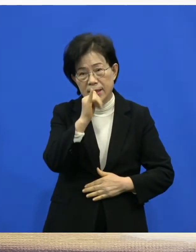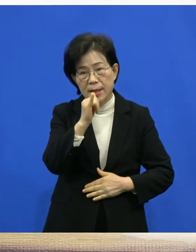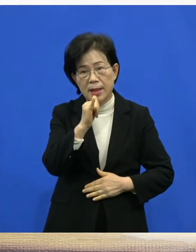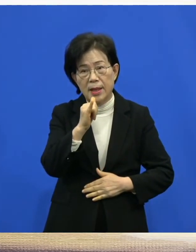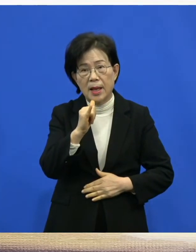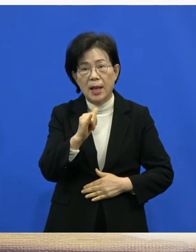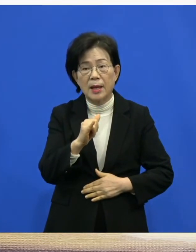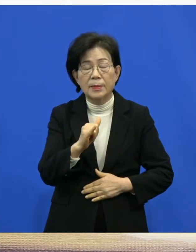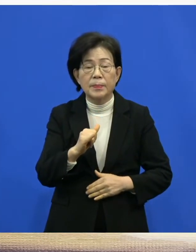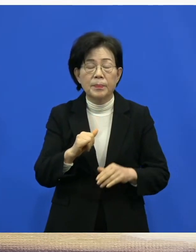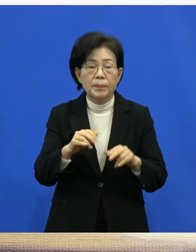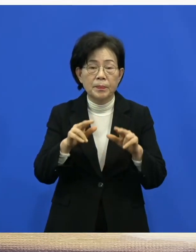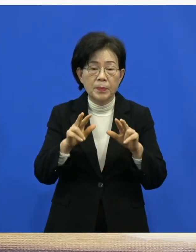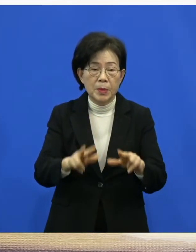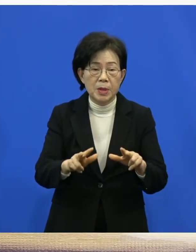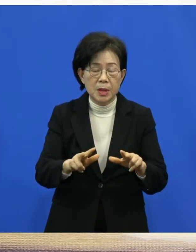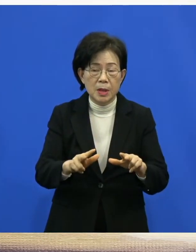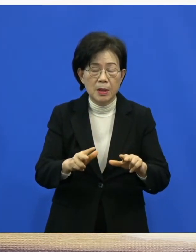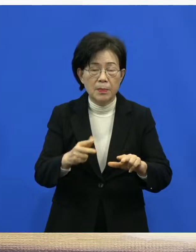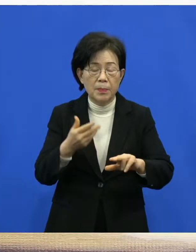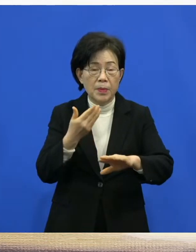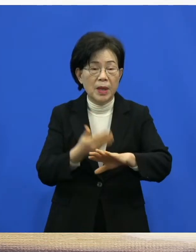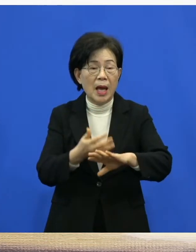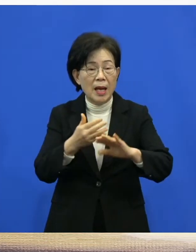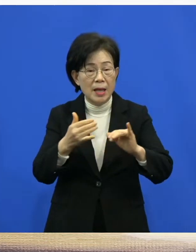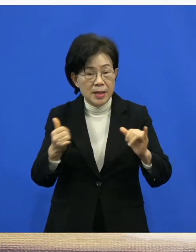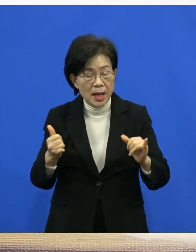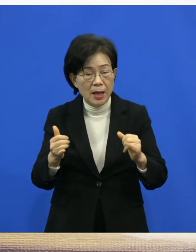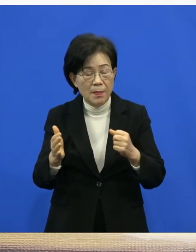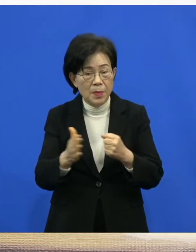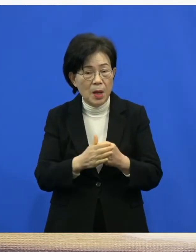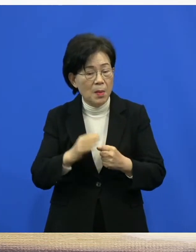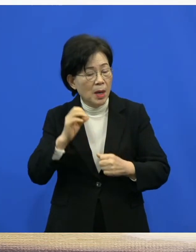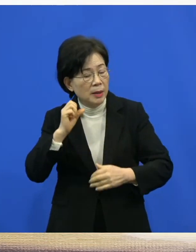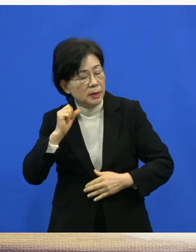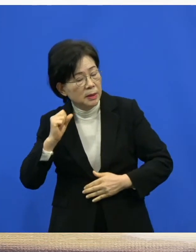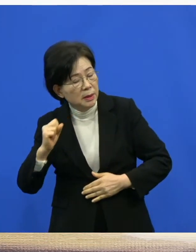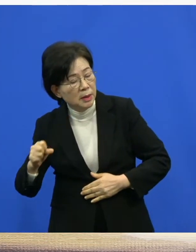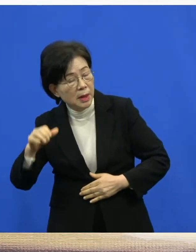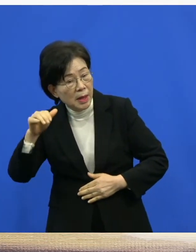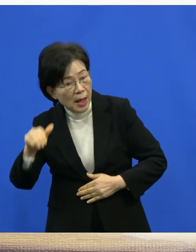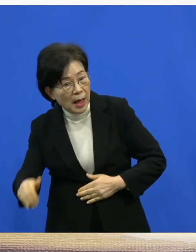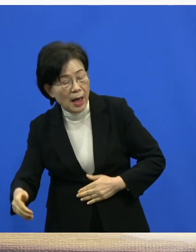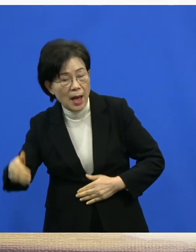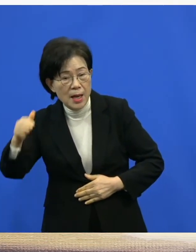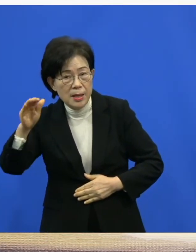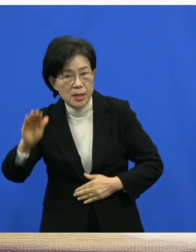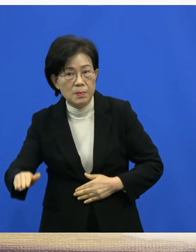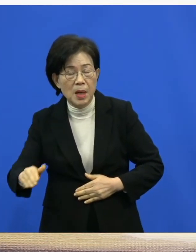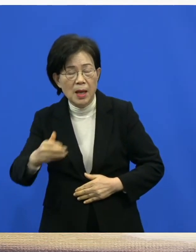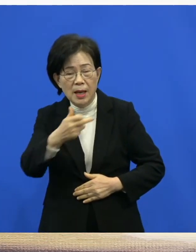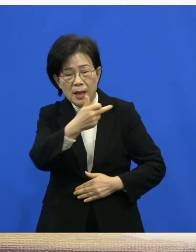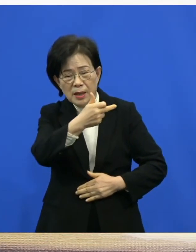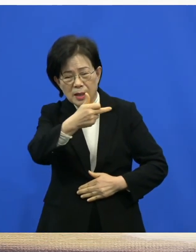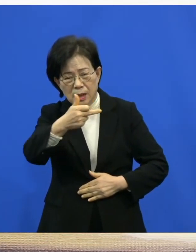사실은 이건 지금 타이어한 내려감이지만 큰 그림으로 보면 뭐예요? 하나님이